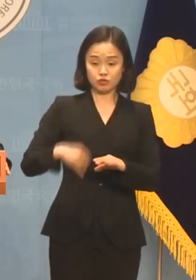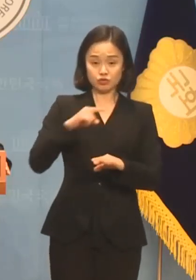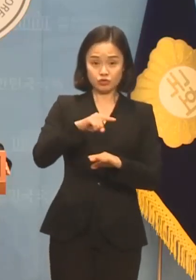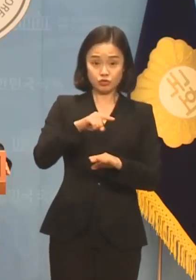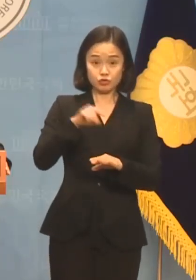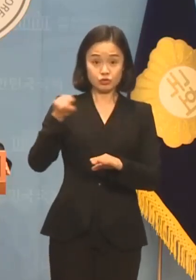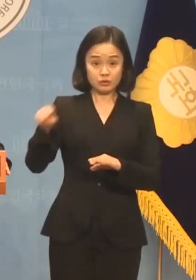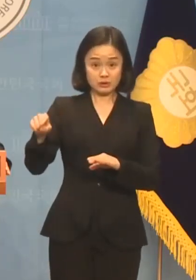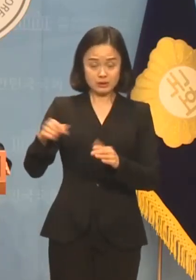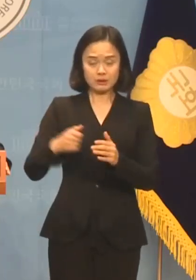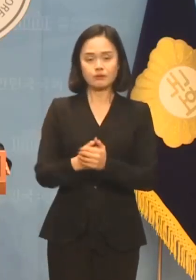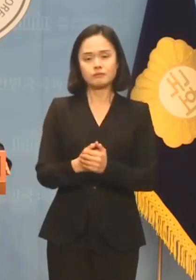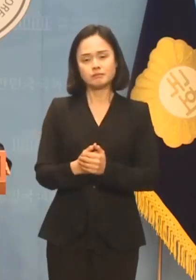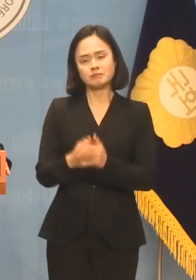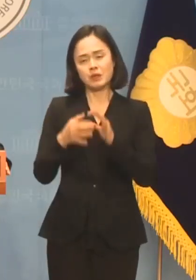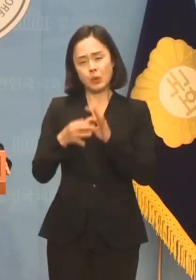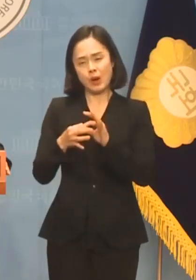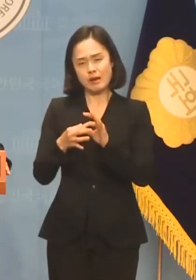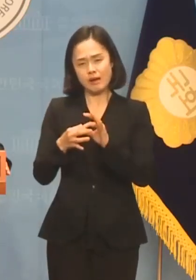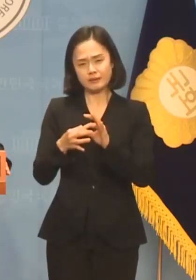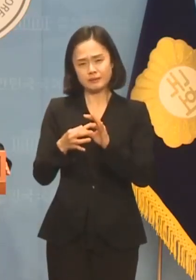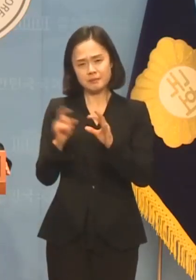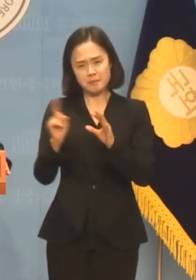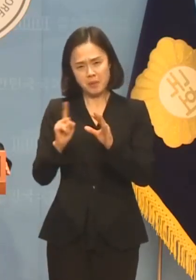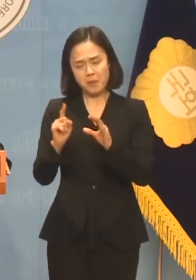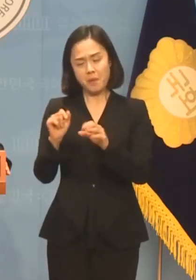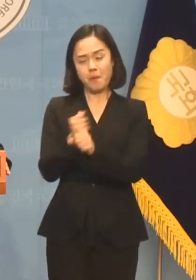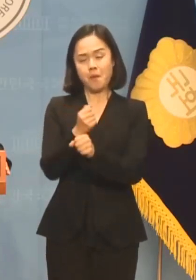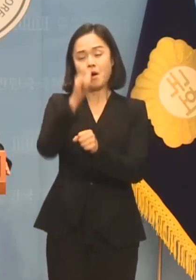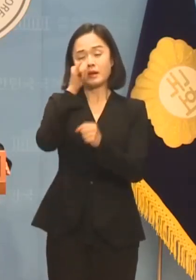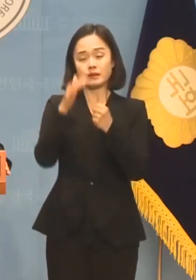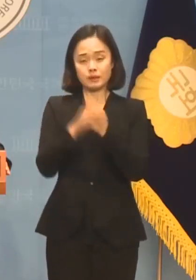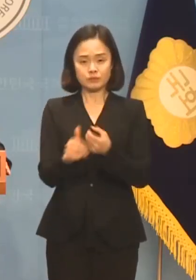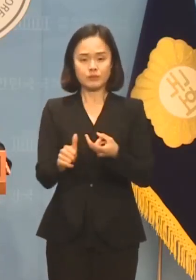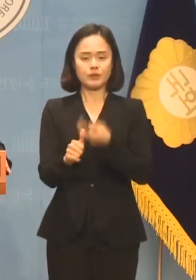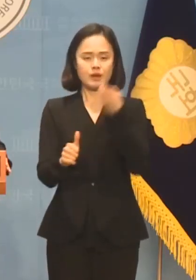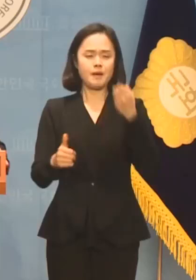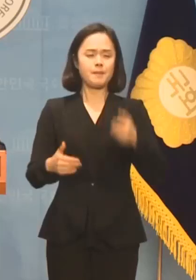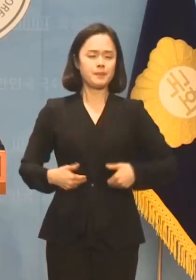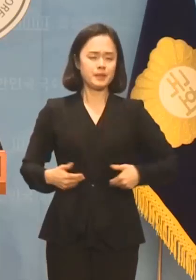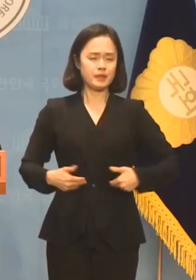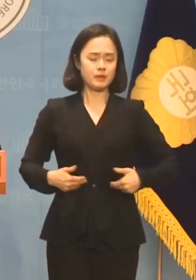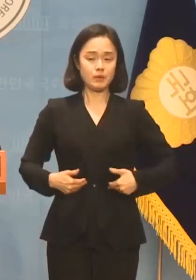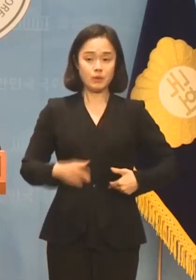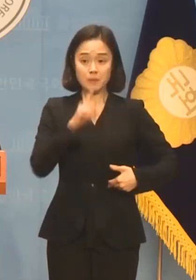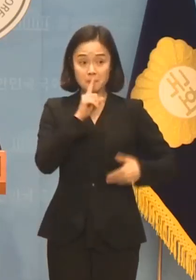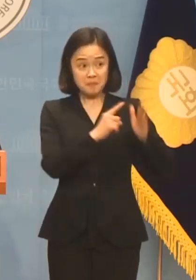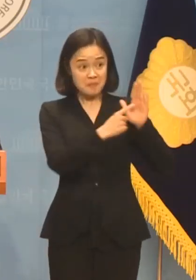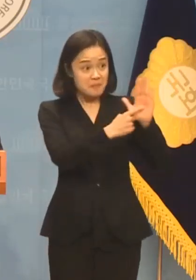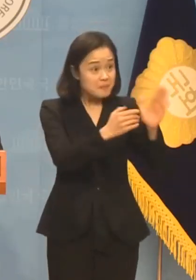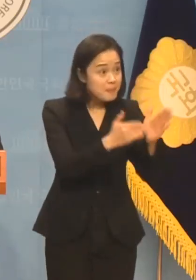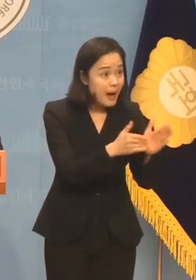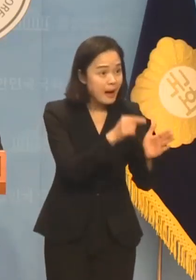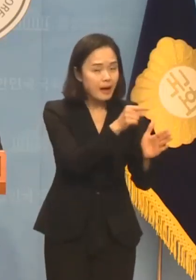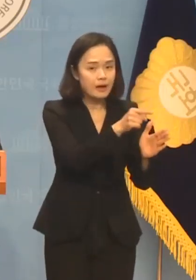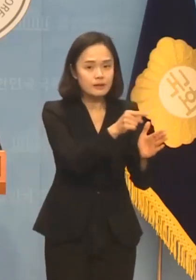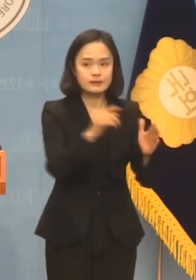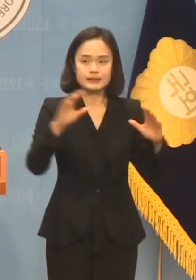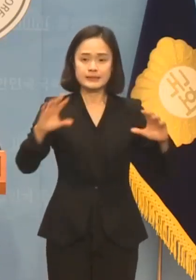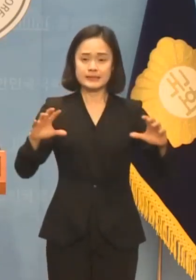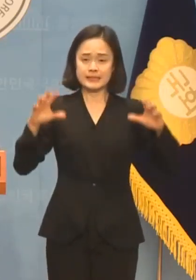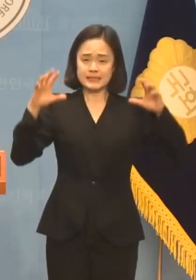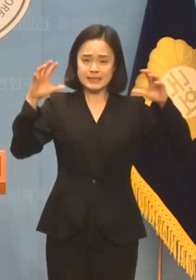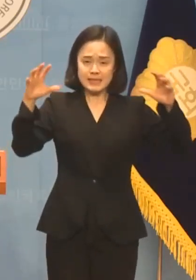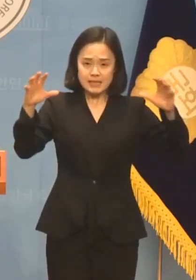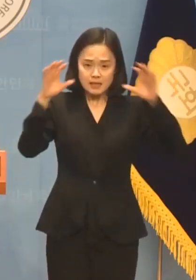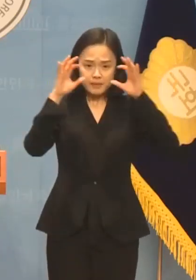한다라고 적시하면서 무심코 본심을 드러낸 덕분에 전 세계가 이번 탄핵의 본질을 인식하게 된